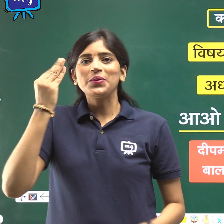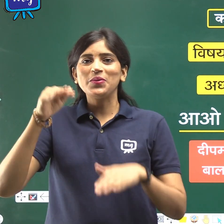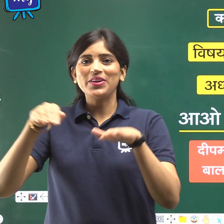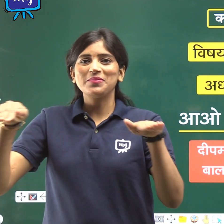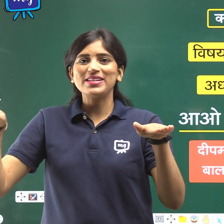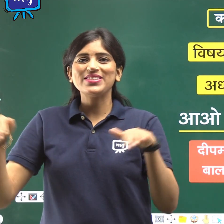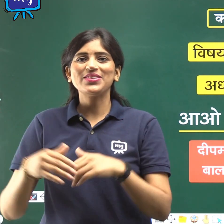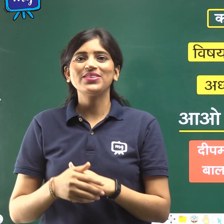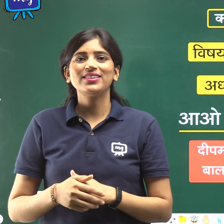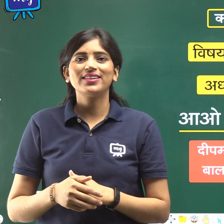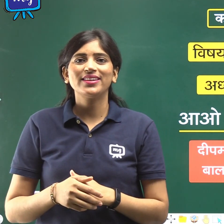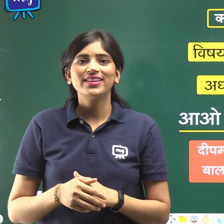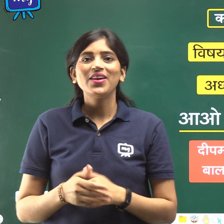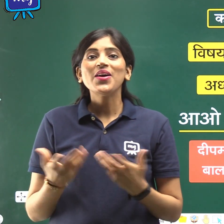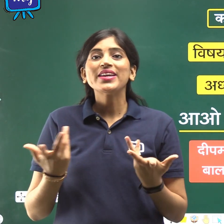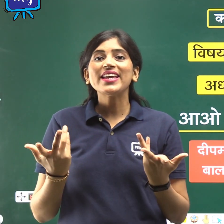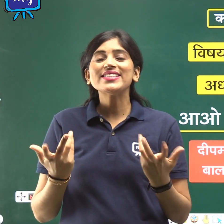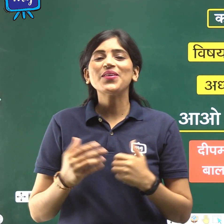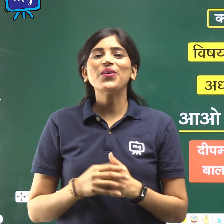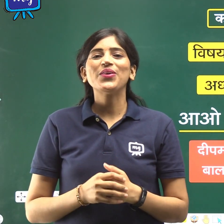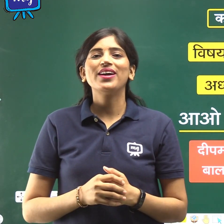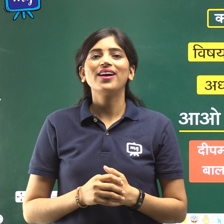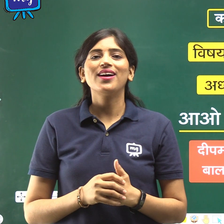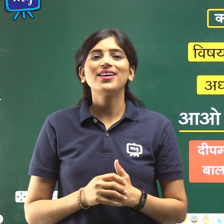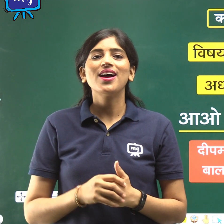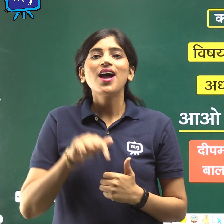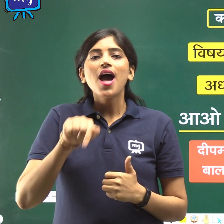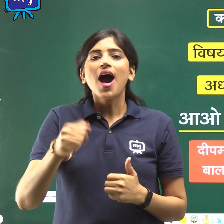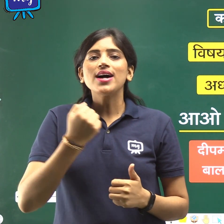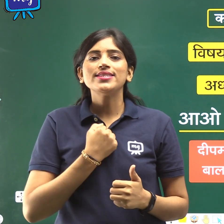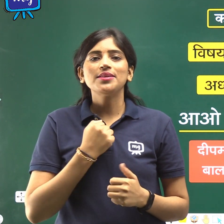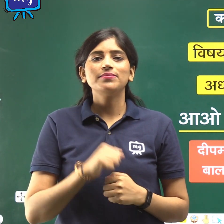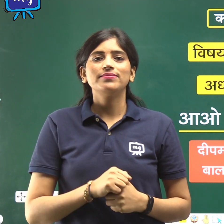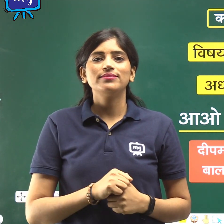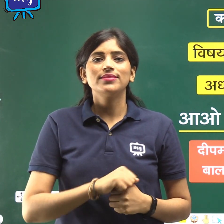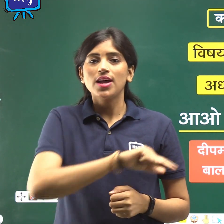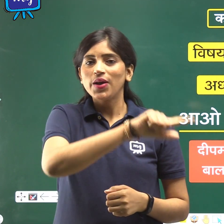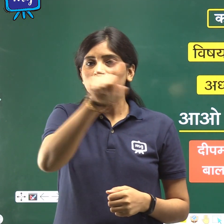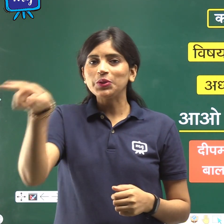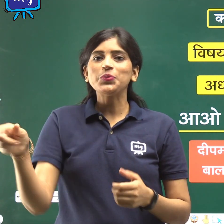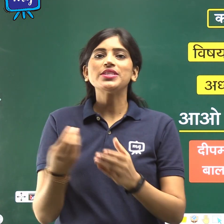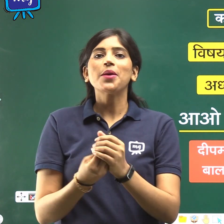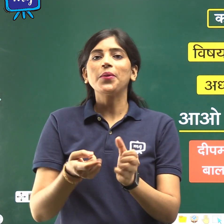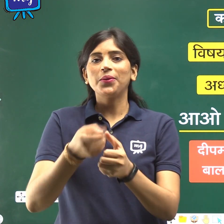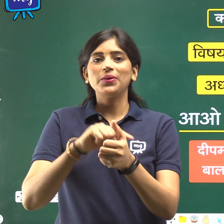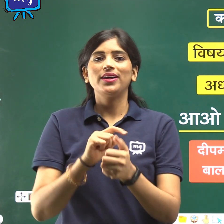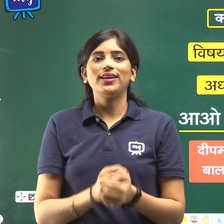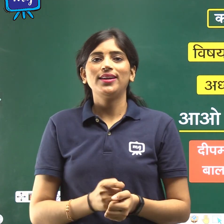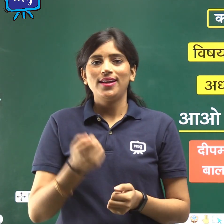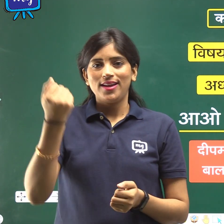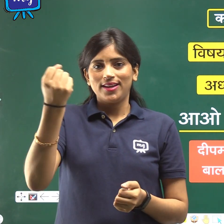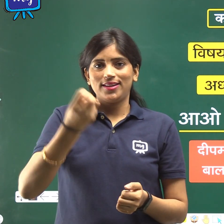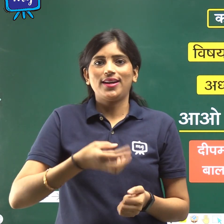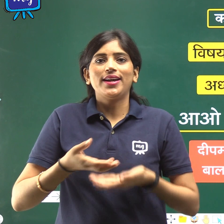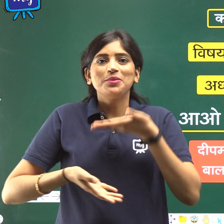मॉर्निंग बच्चों, कैसे हो? आज हम आप सबको